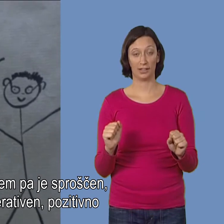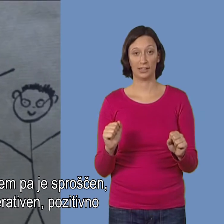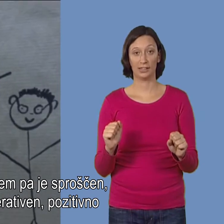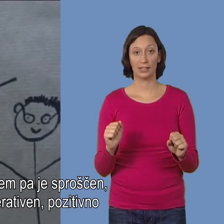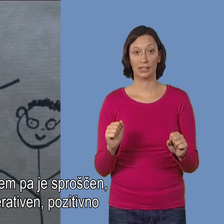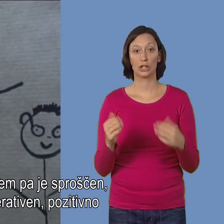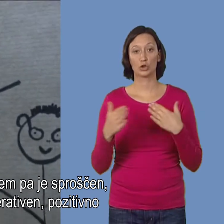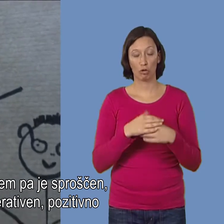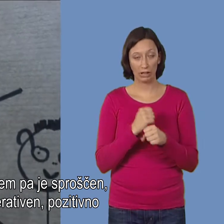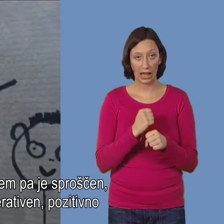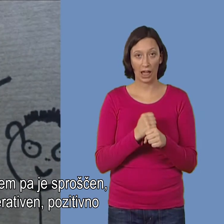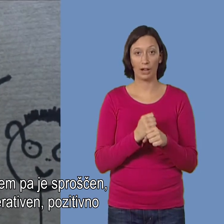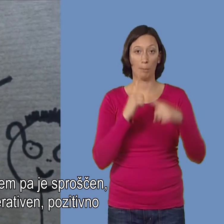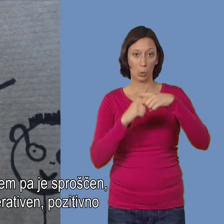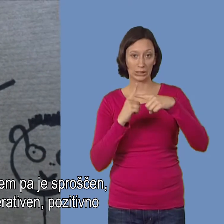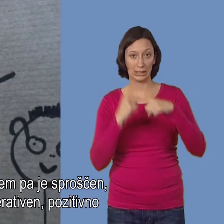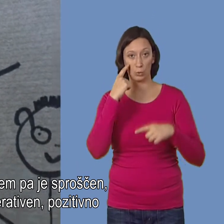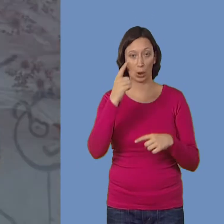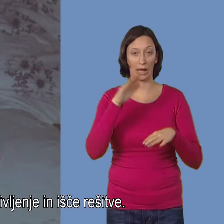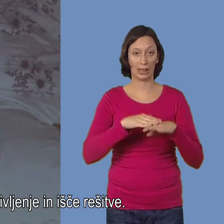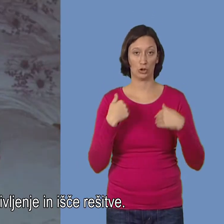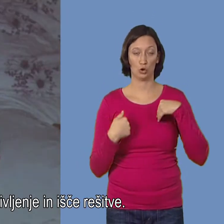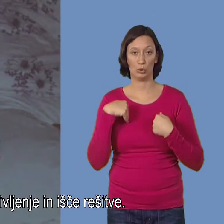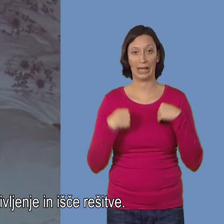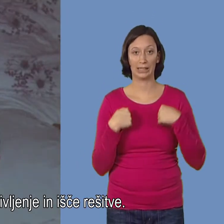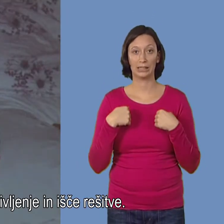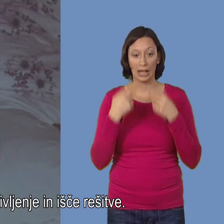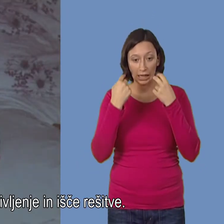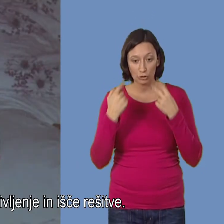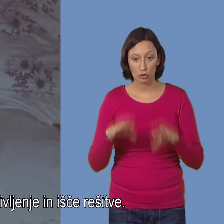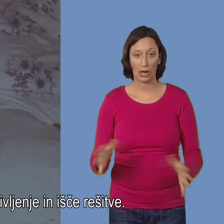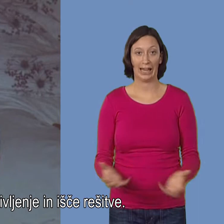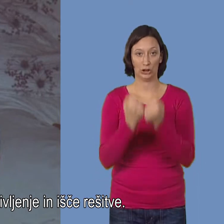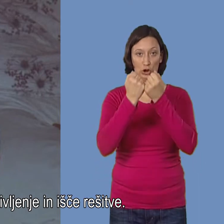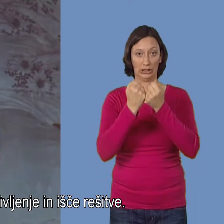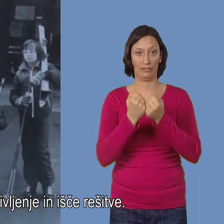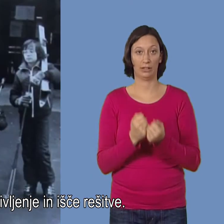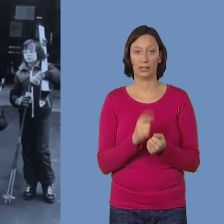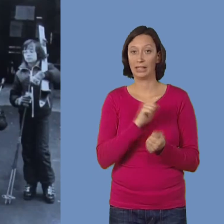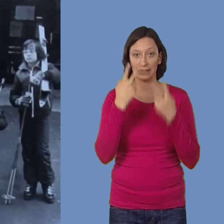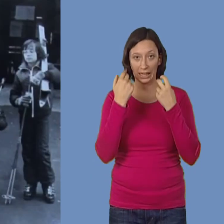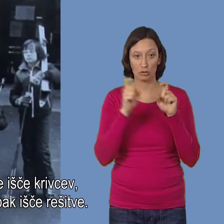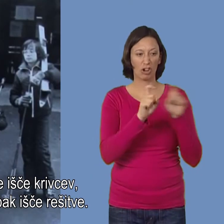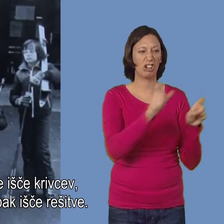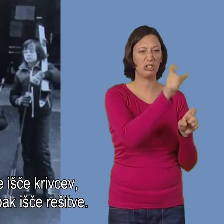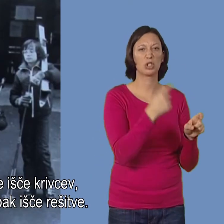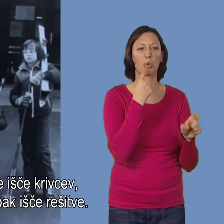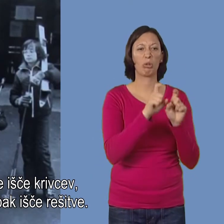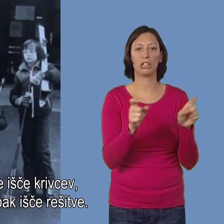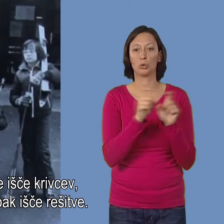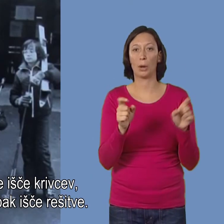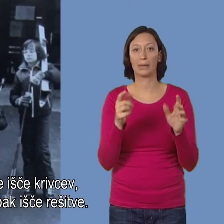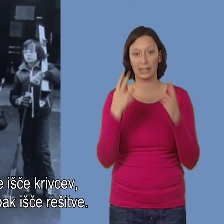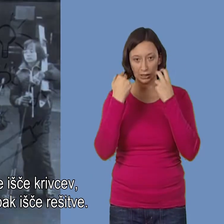sproščen, kooperativen, pozitivno gleda na življenje in išče rešitve. Ne išče